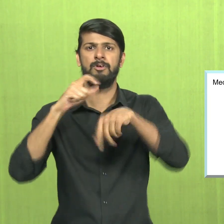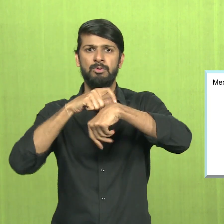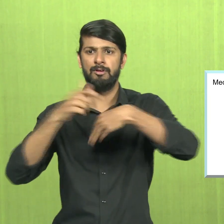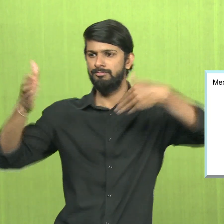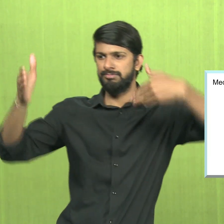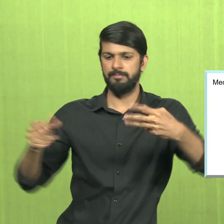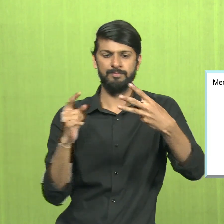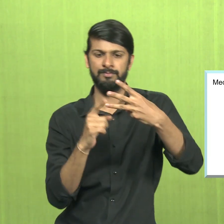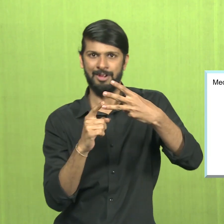add-on